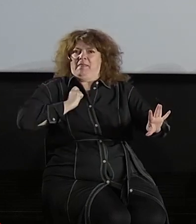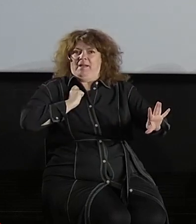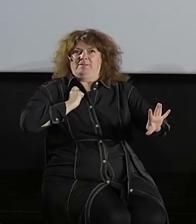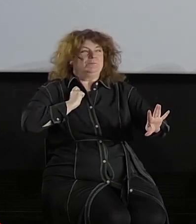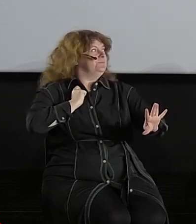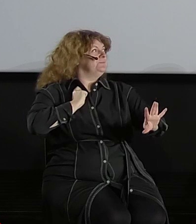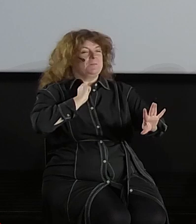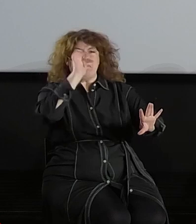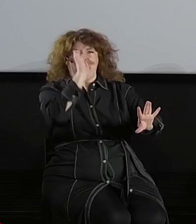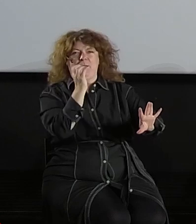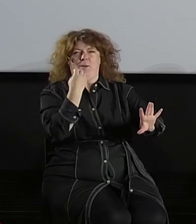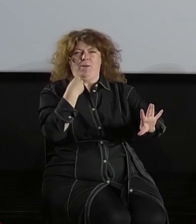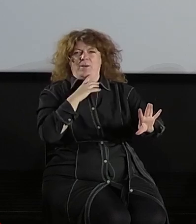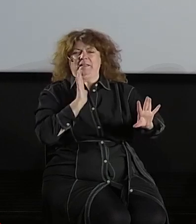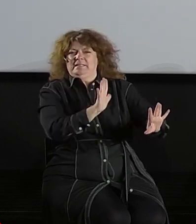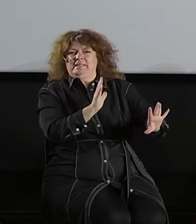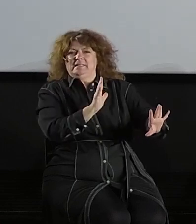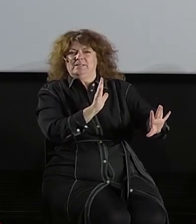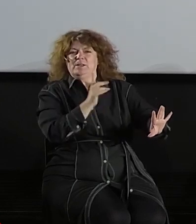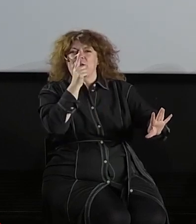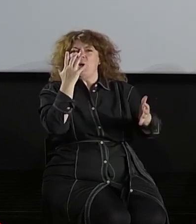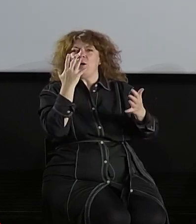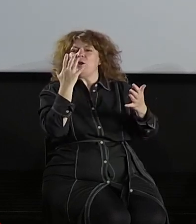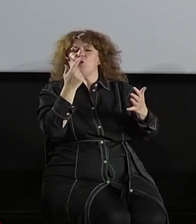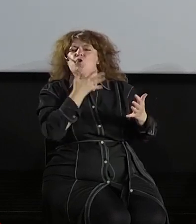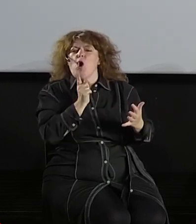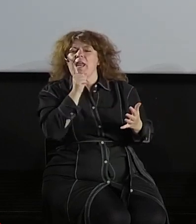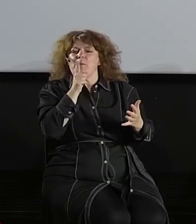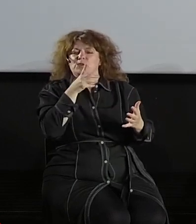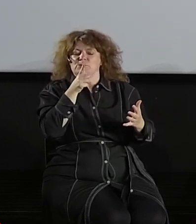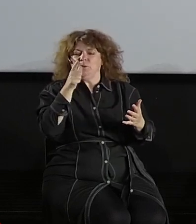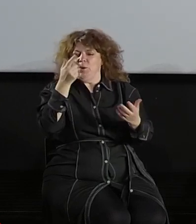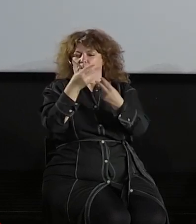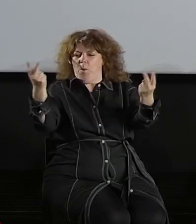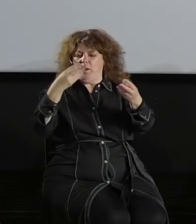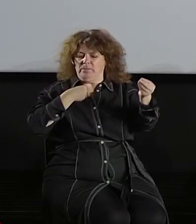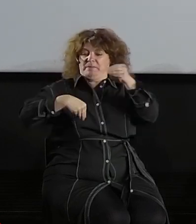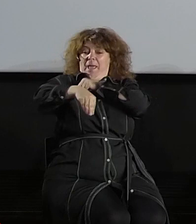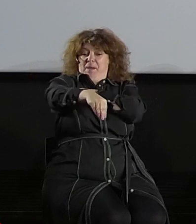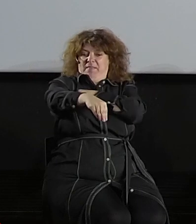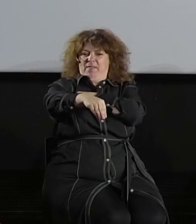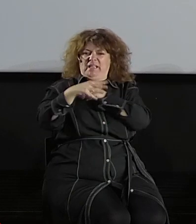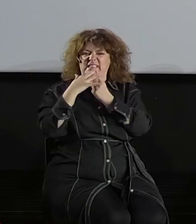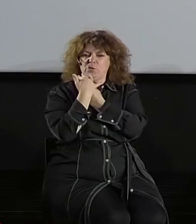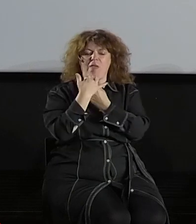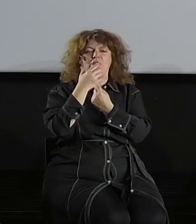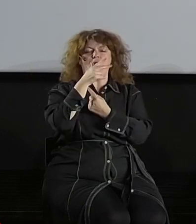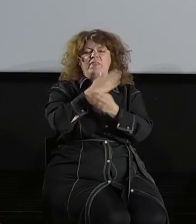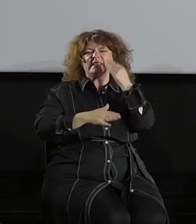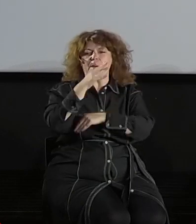película porque no quería amos que el público empatizar con la situación de discapacidad que tiene Helen Keller